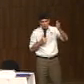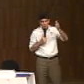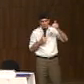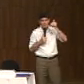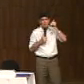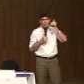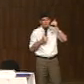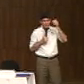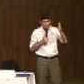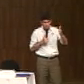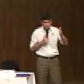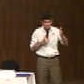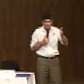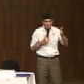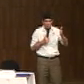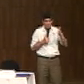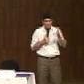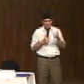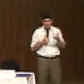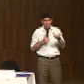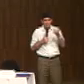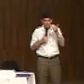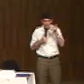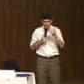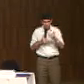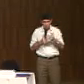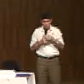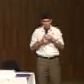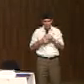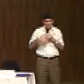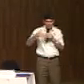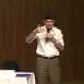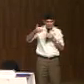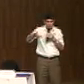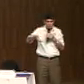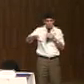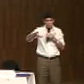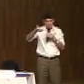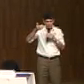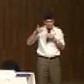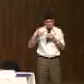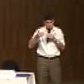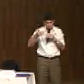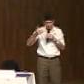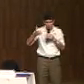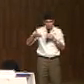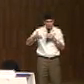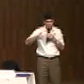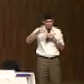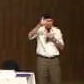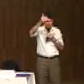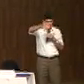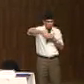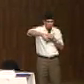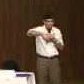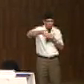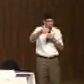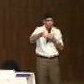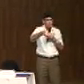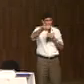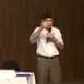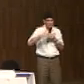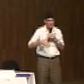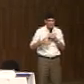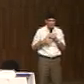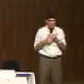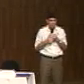feito agora, já com a possibilidade de contratar, na medida da liberação do período eleitoral, a gente homologa o